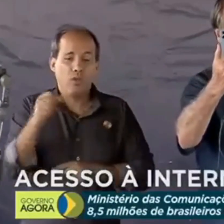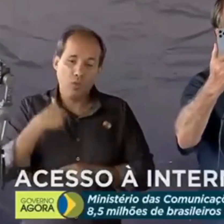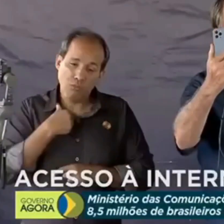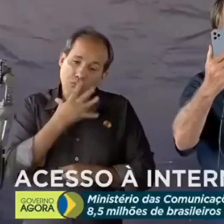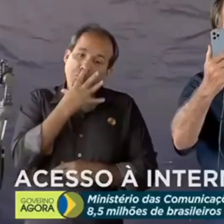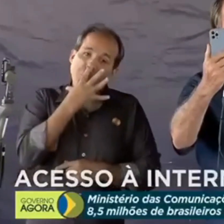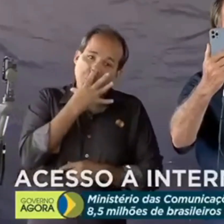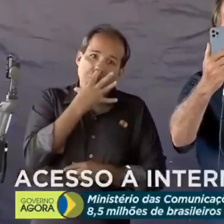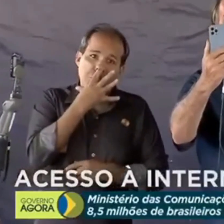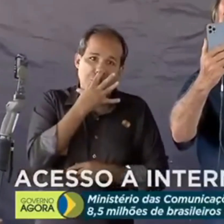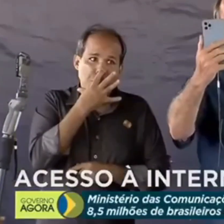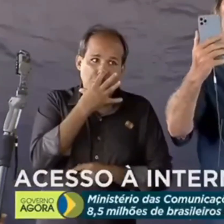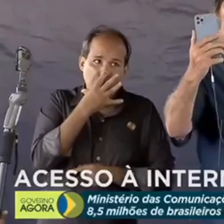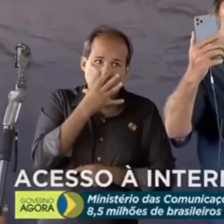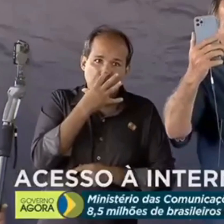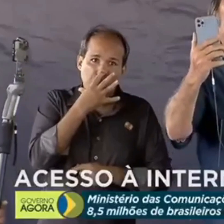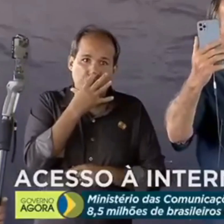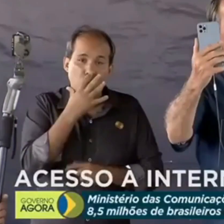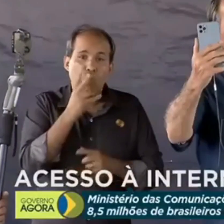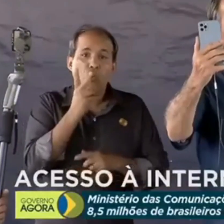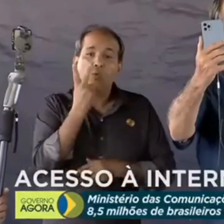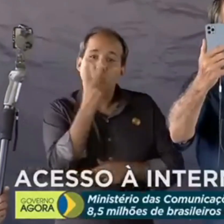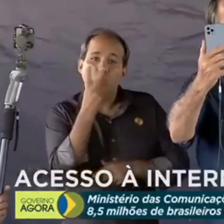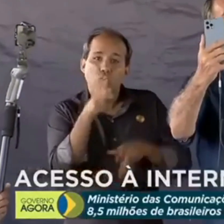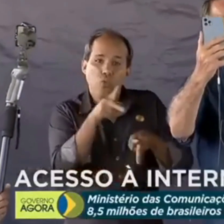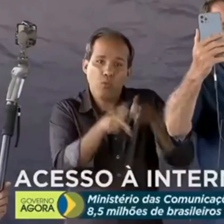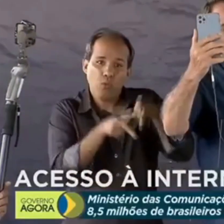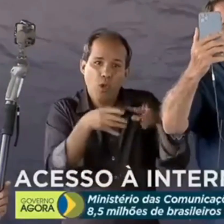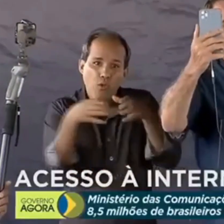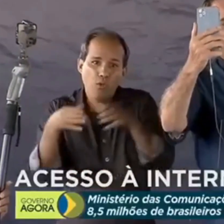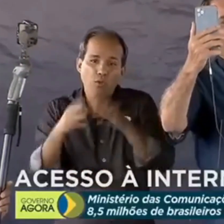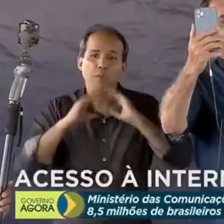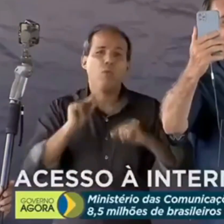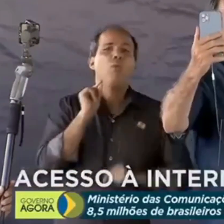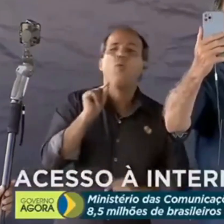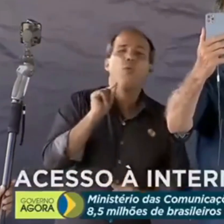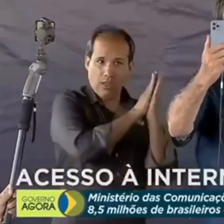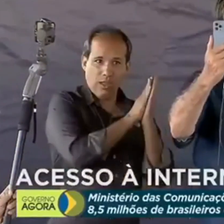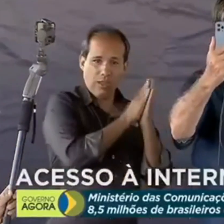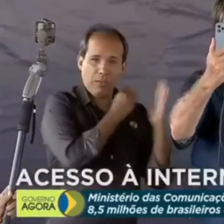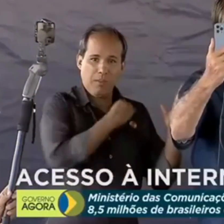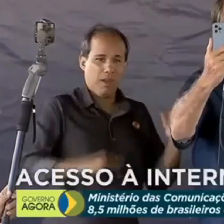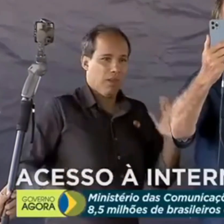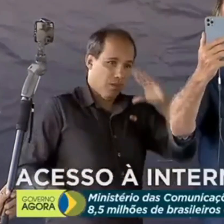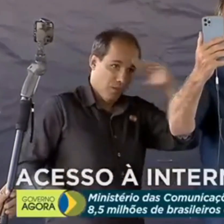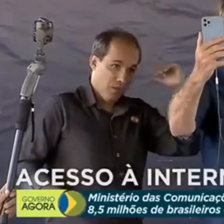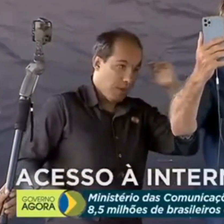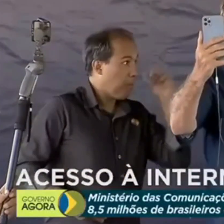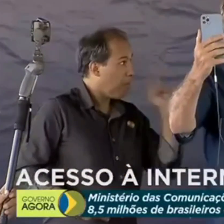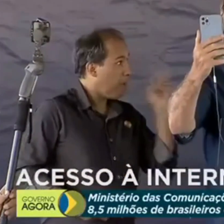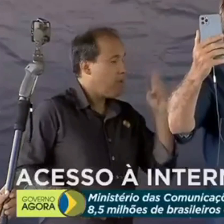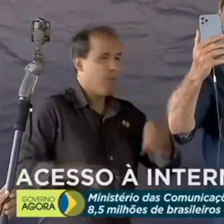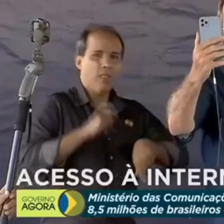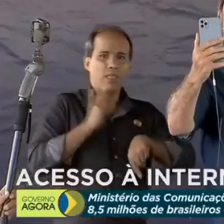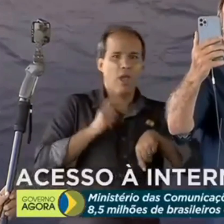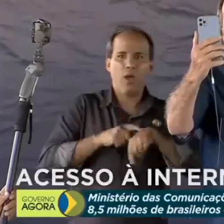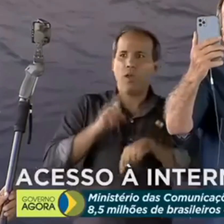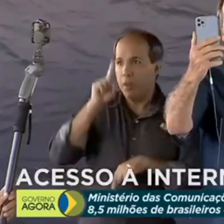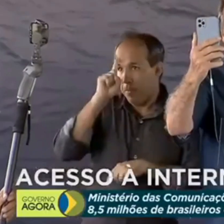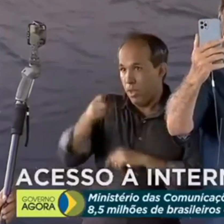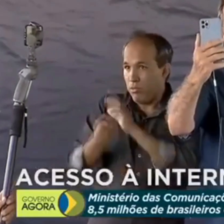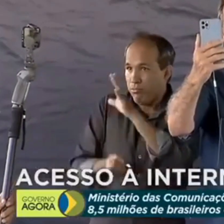surpresa, ambos me pediram, sabe o quê? Internet. E o Fafaria de imediato mandou